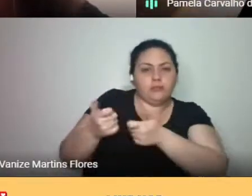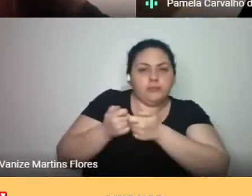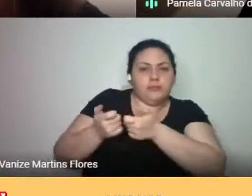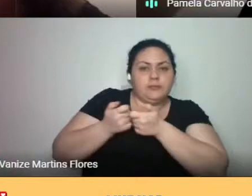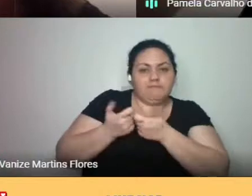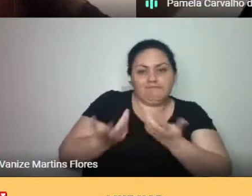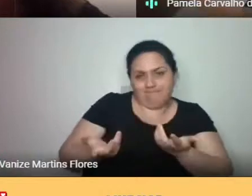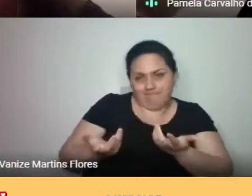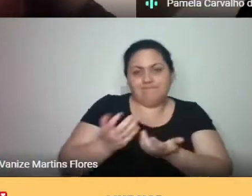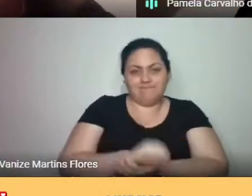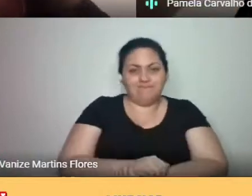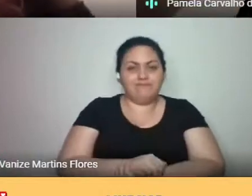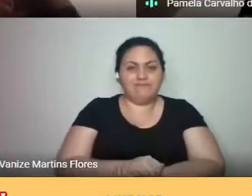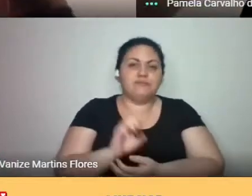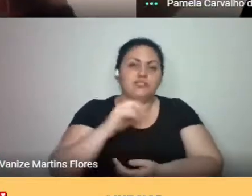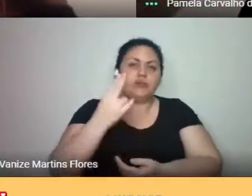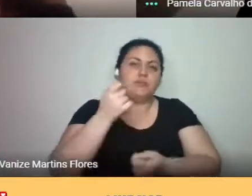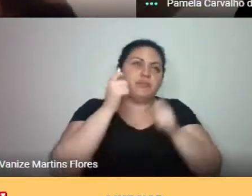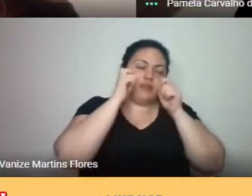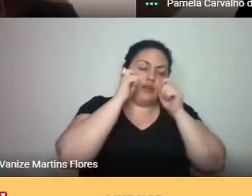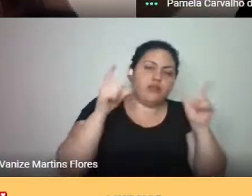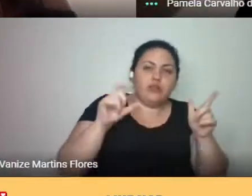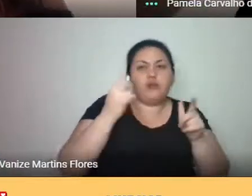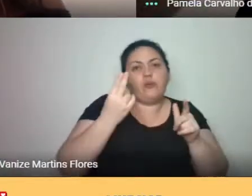Que a gente tem que estar acordado, que a gente vai dormir.